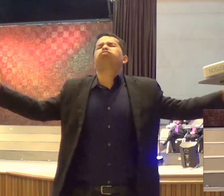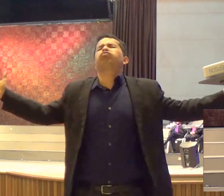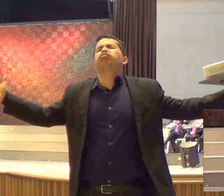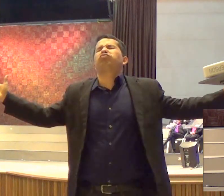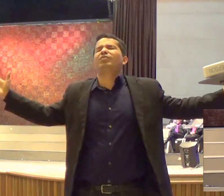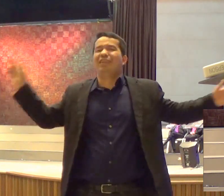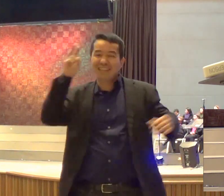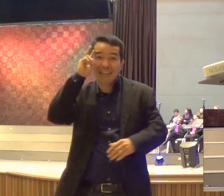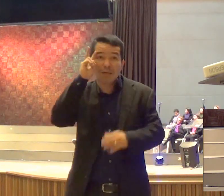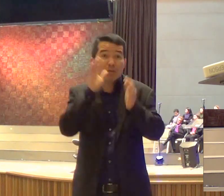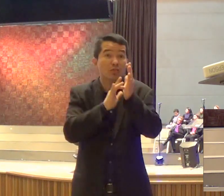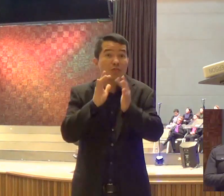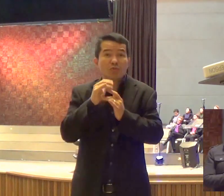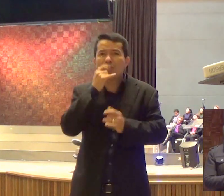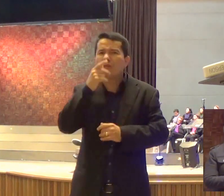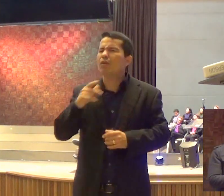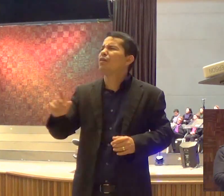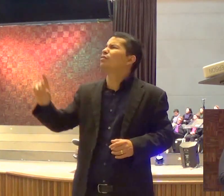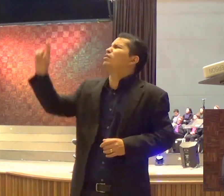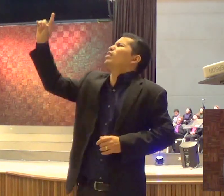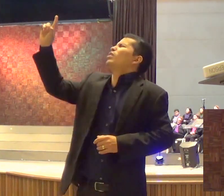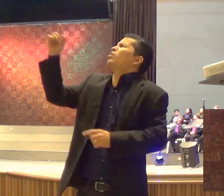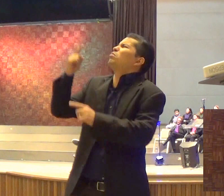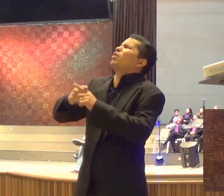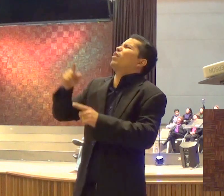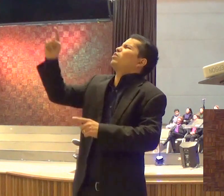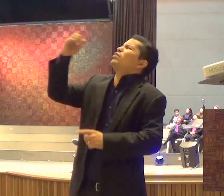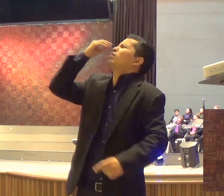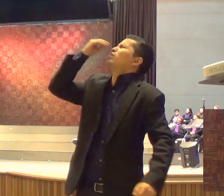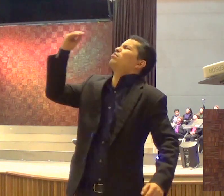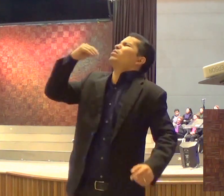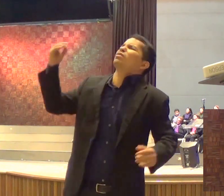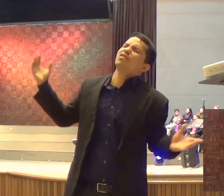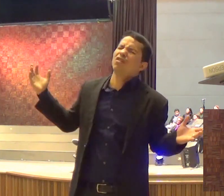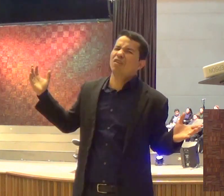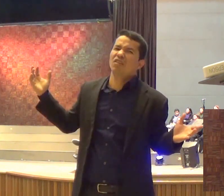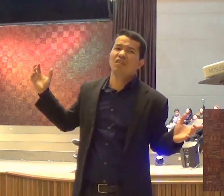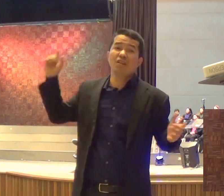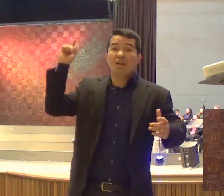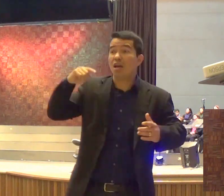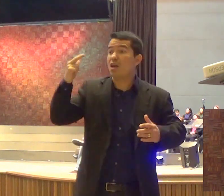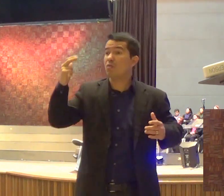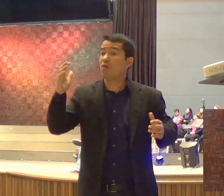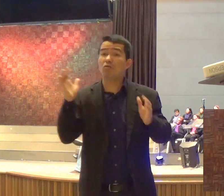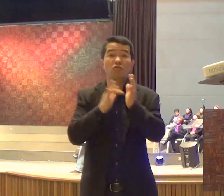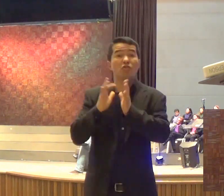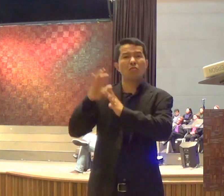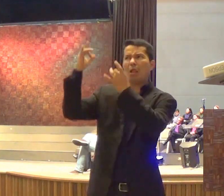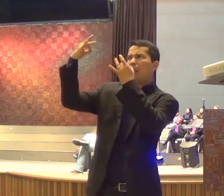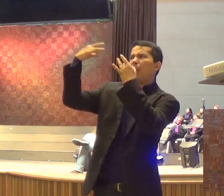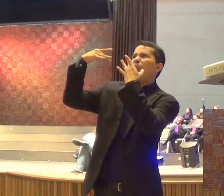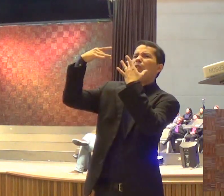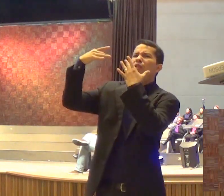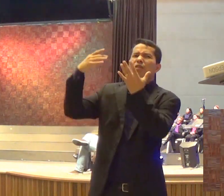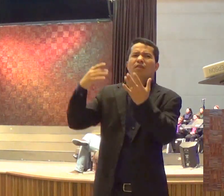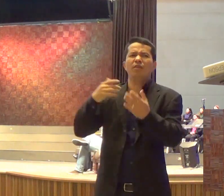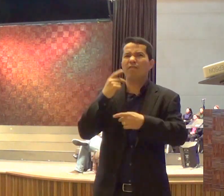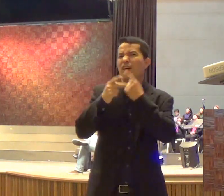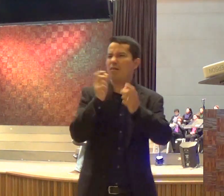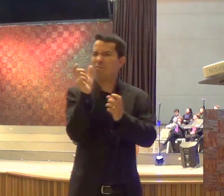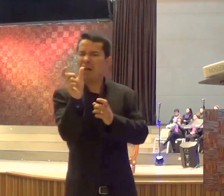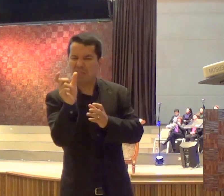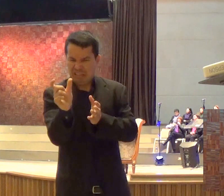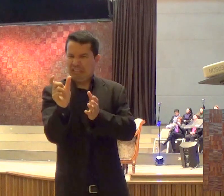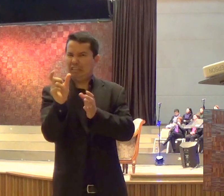Deus meu Deus meu porque me desamparaste aonde o sentimento do Cristo era de abandono mas